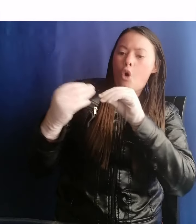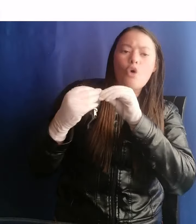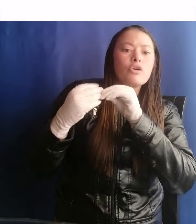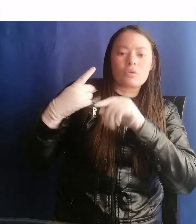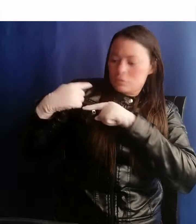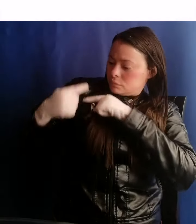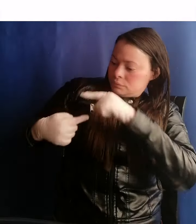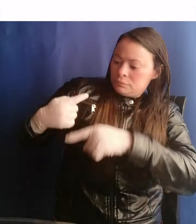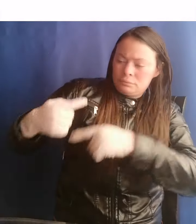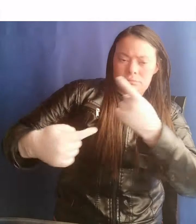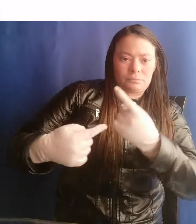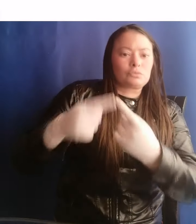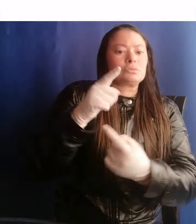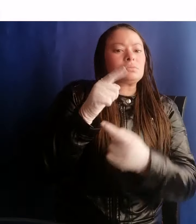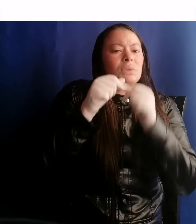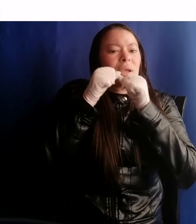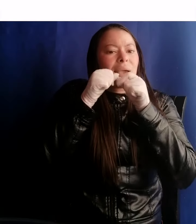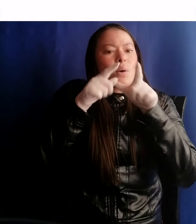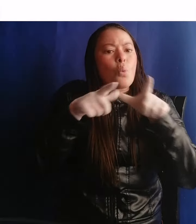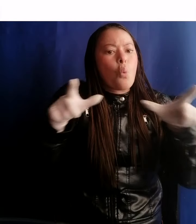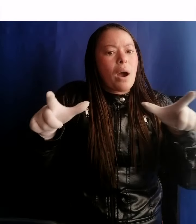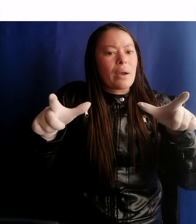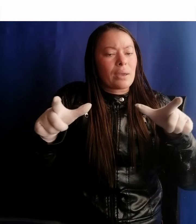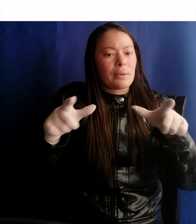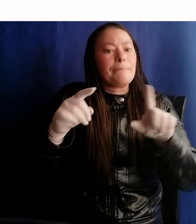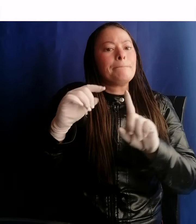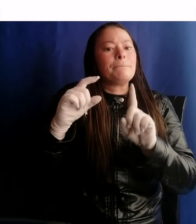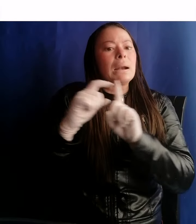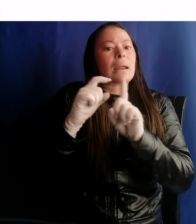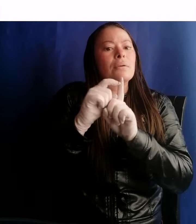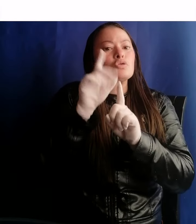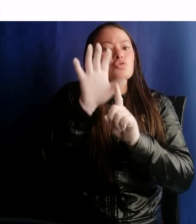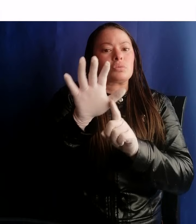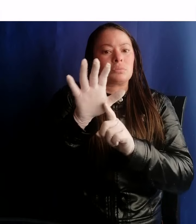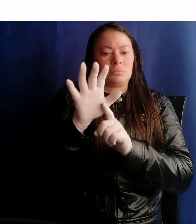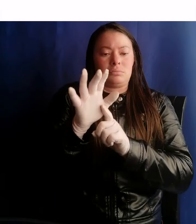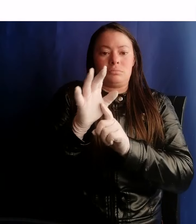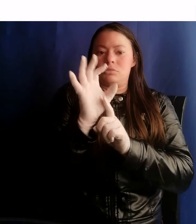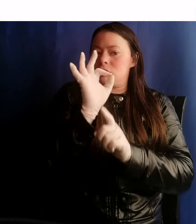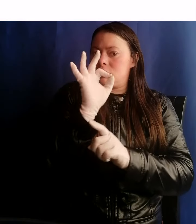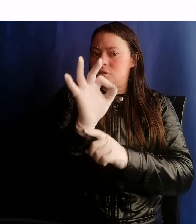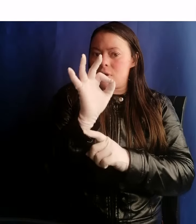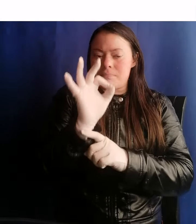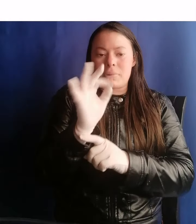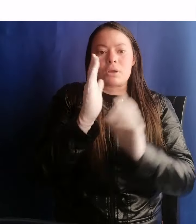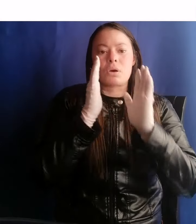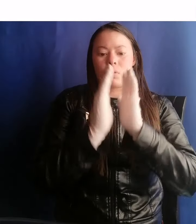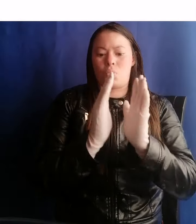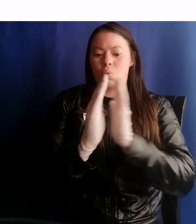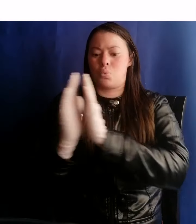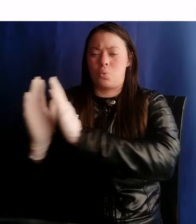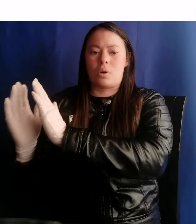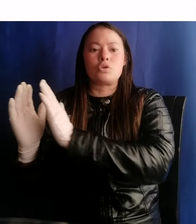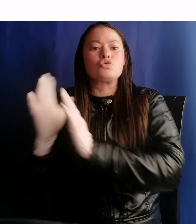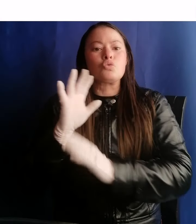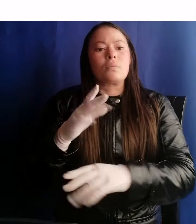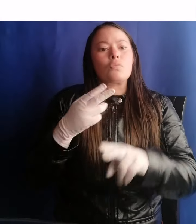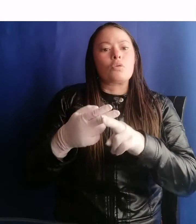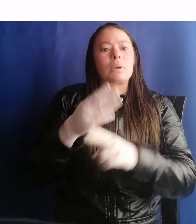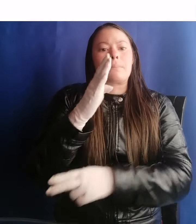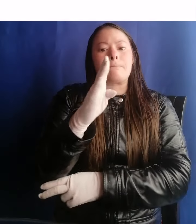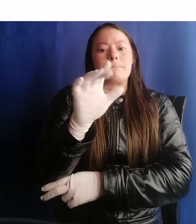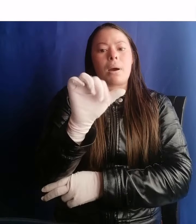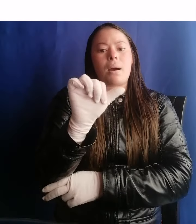mensaje del ARN está cifrado en el famoso código genético, que es como un lenguaje biológico. Las entre comillas palabras del